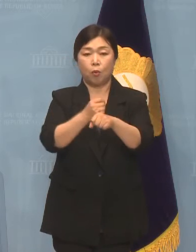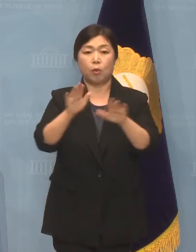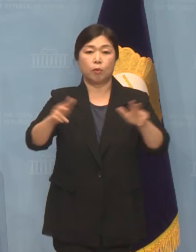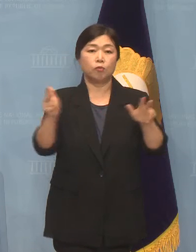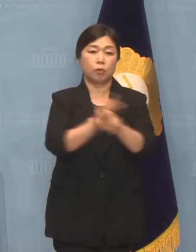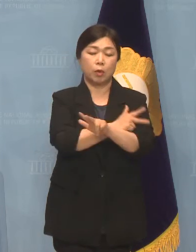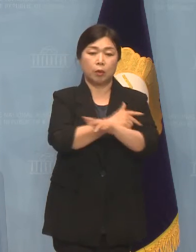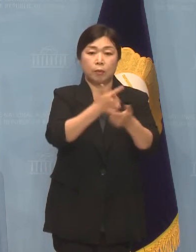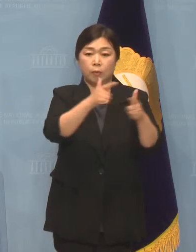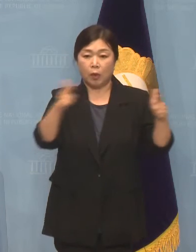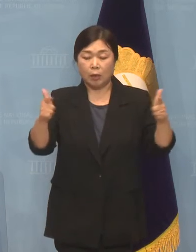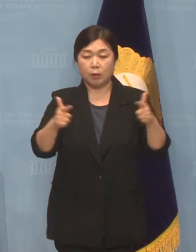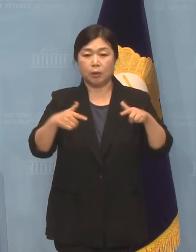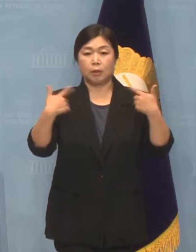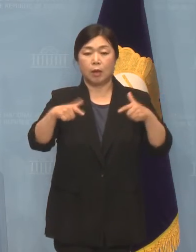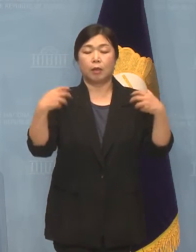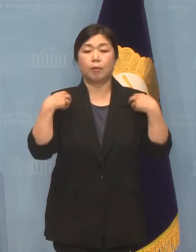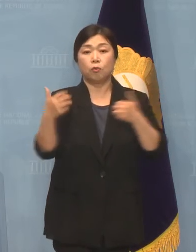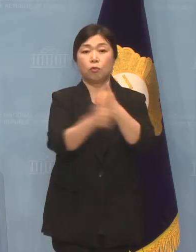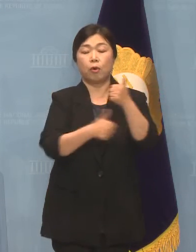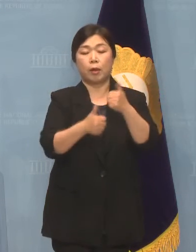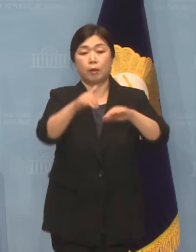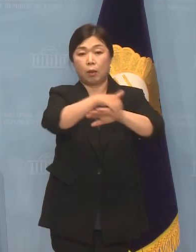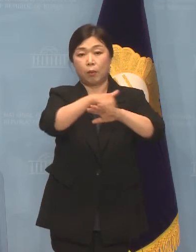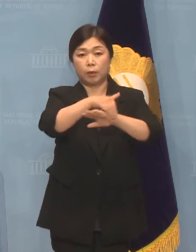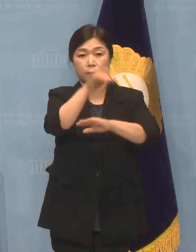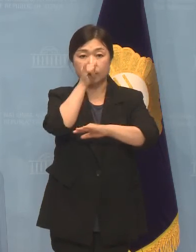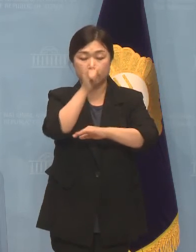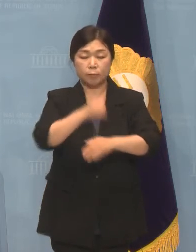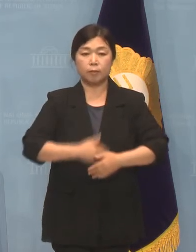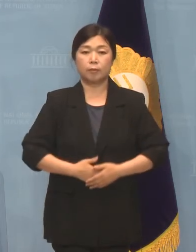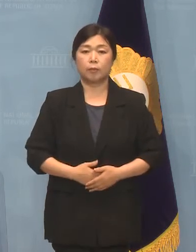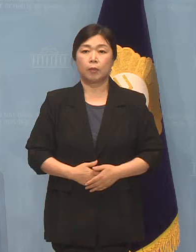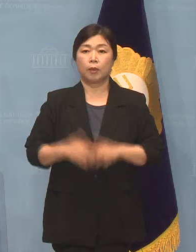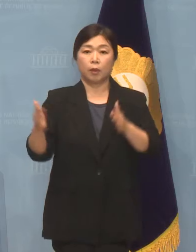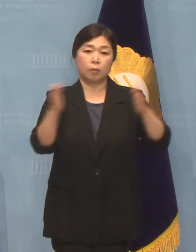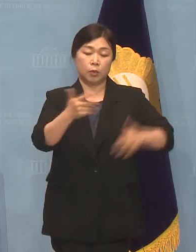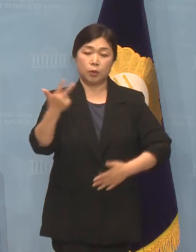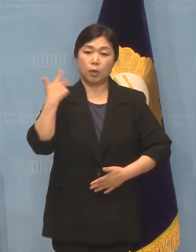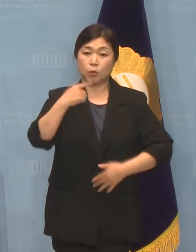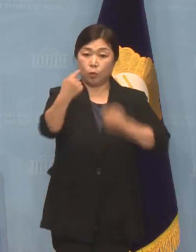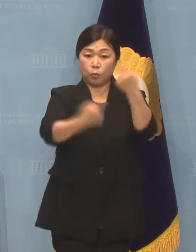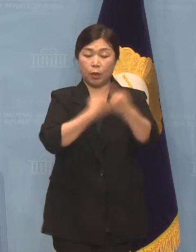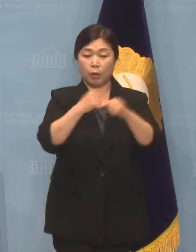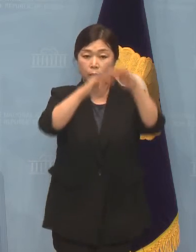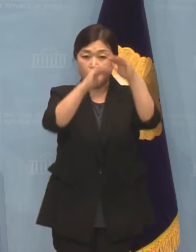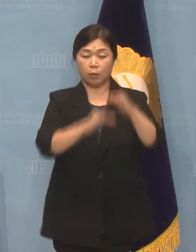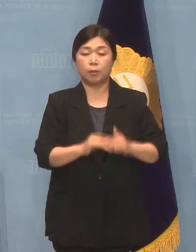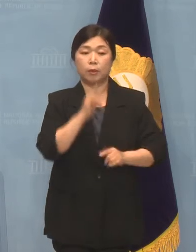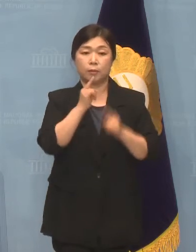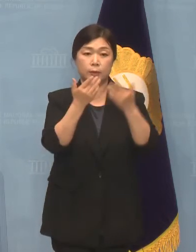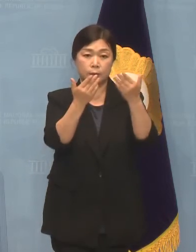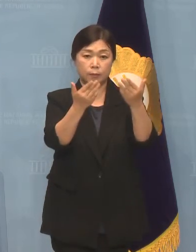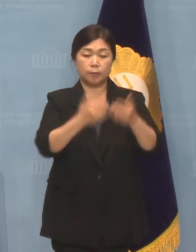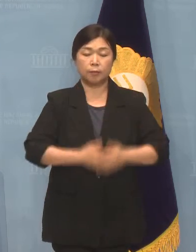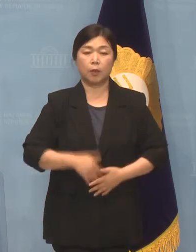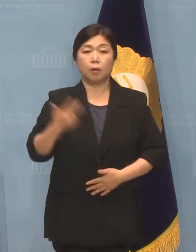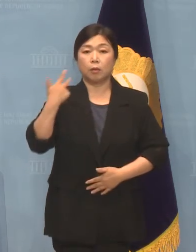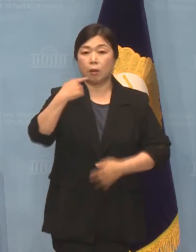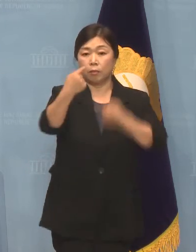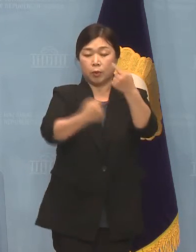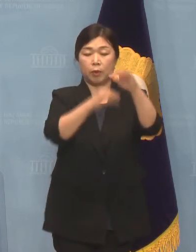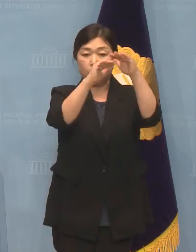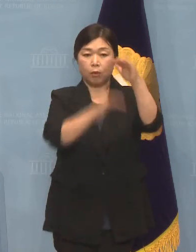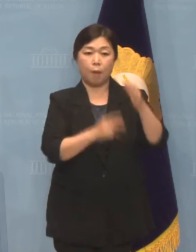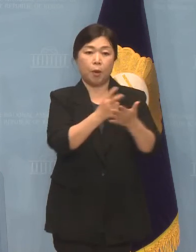이번 주에도 다수의 상임위원회 일정이 예정되어 있습니다. 다음은 지난주 접수된 의안입니다. 지난주 접수된